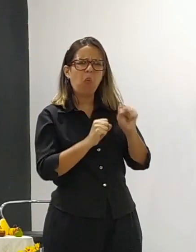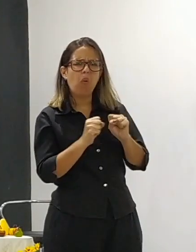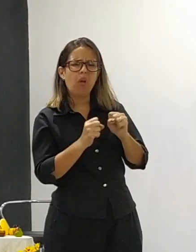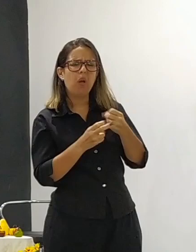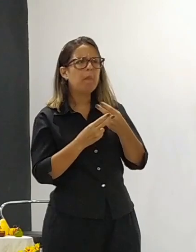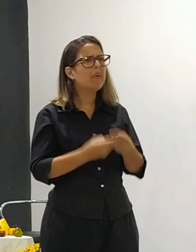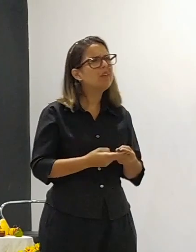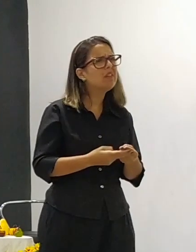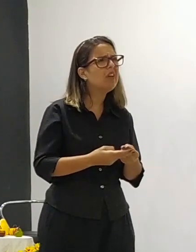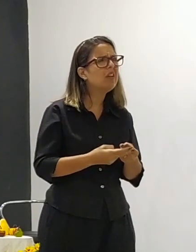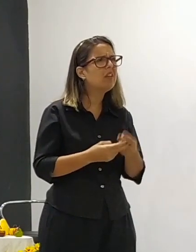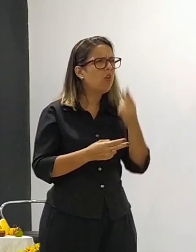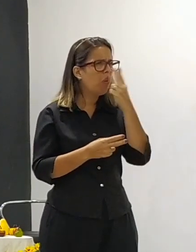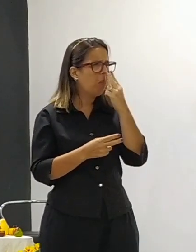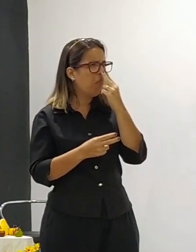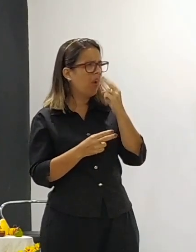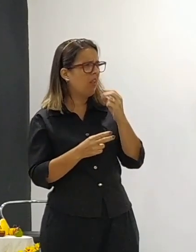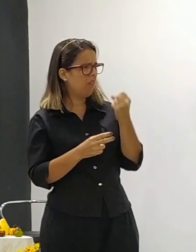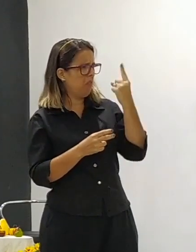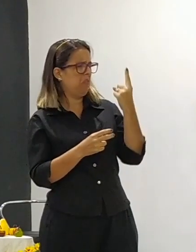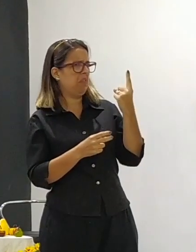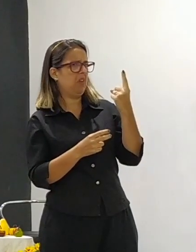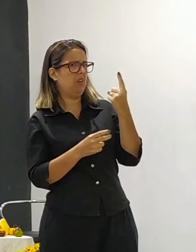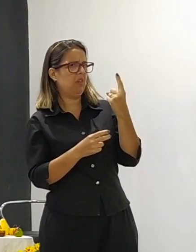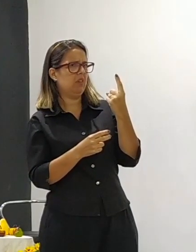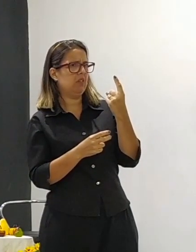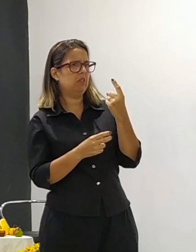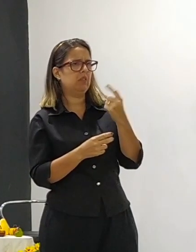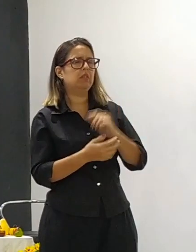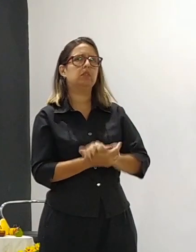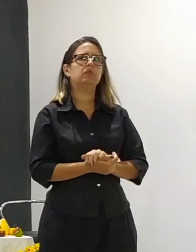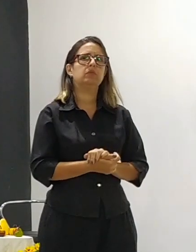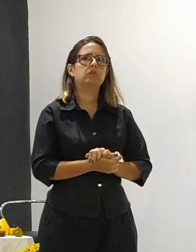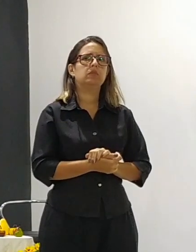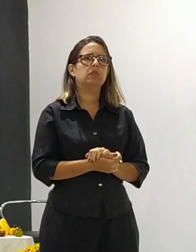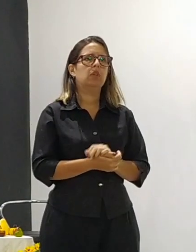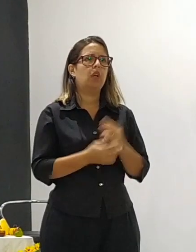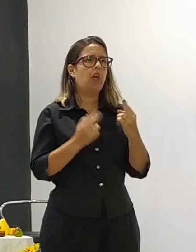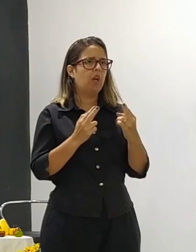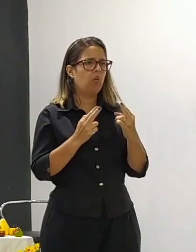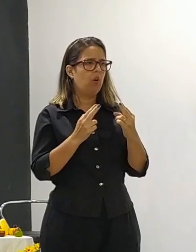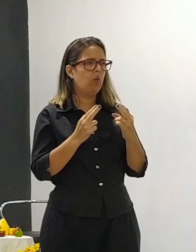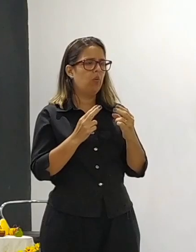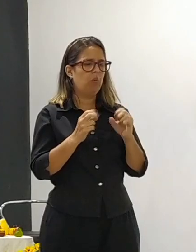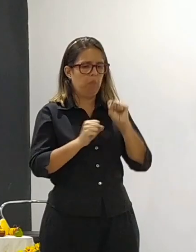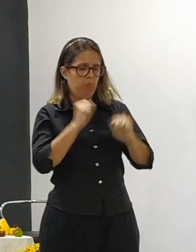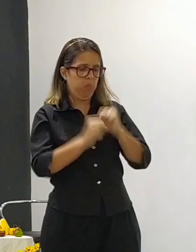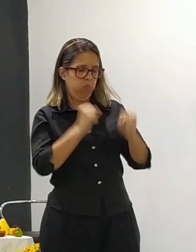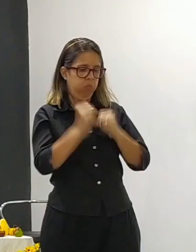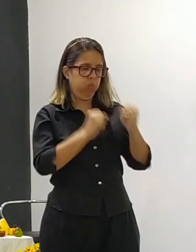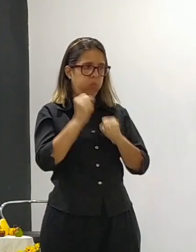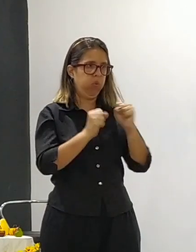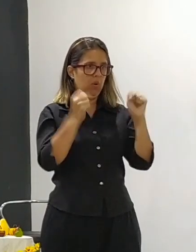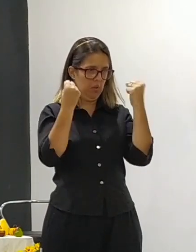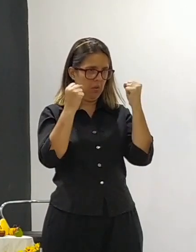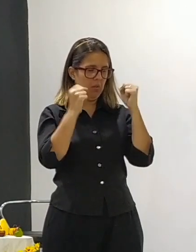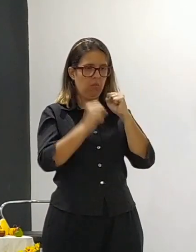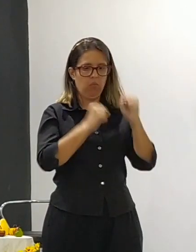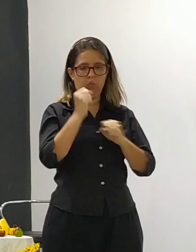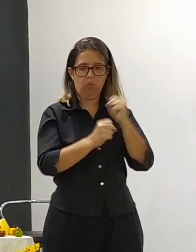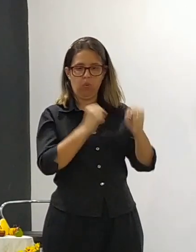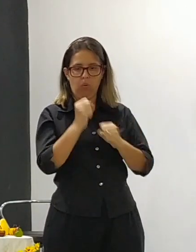né? É como o corredor de maratona que vai